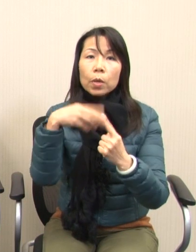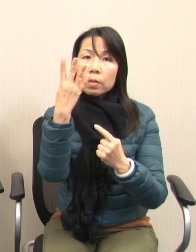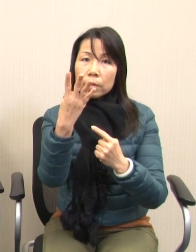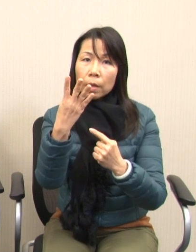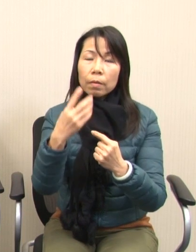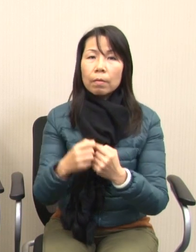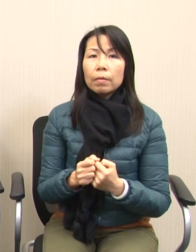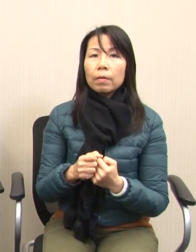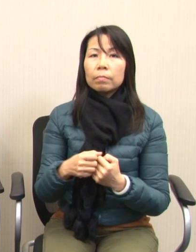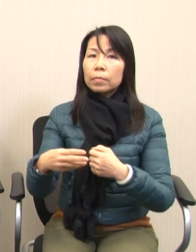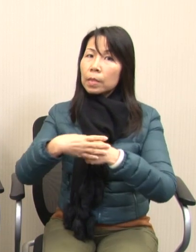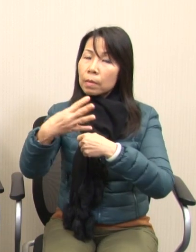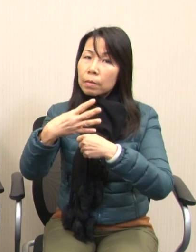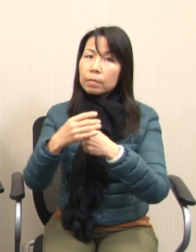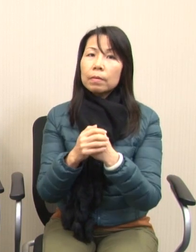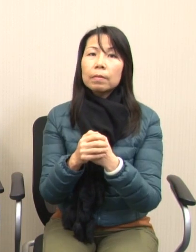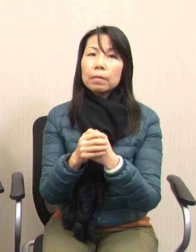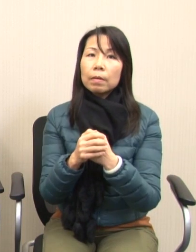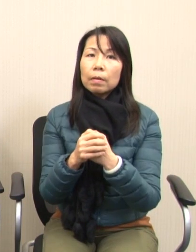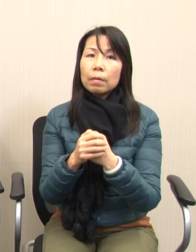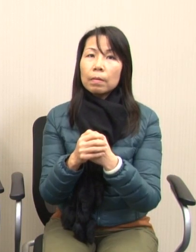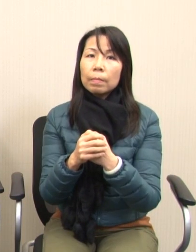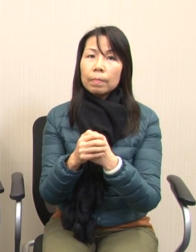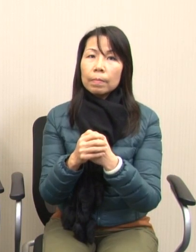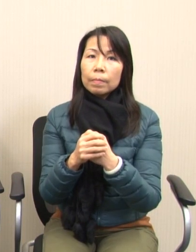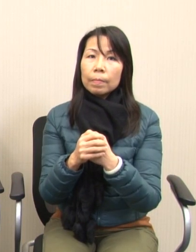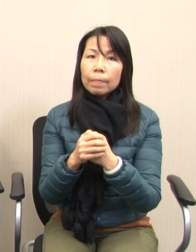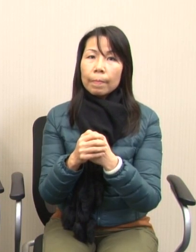第四就是話全民